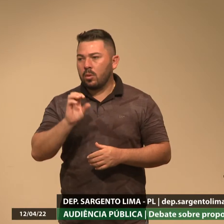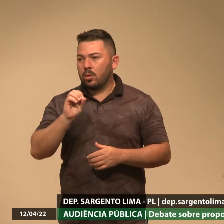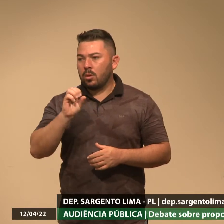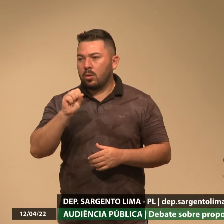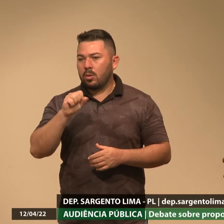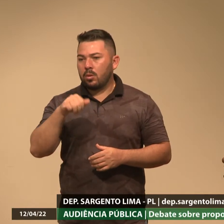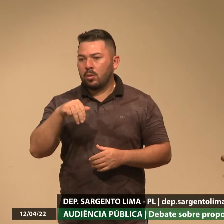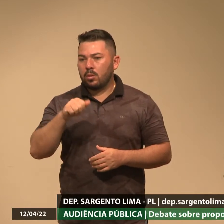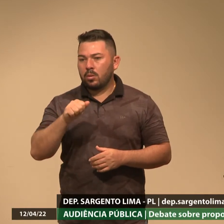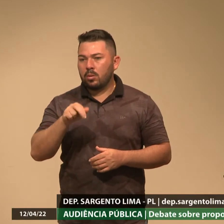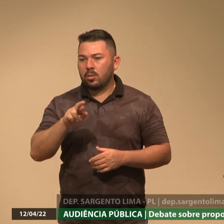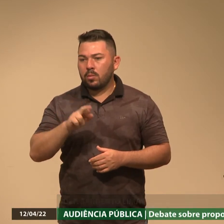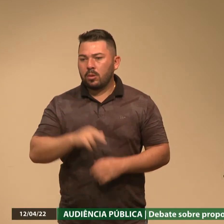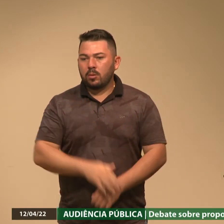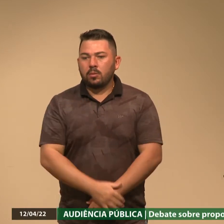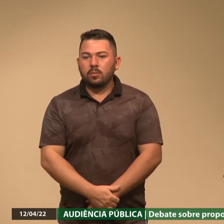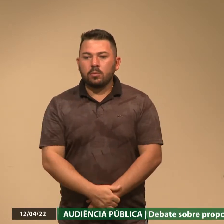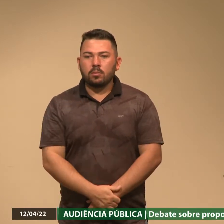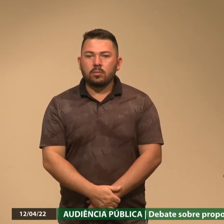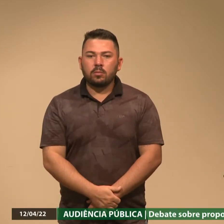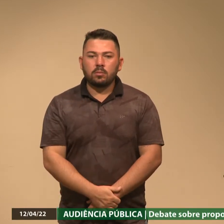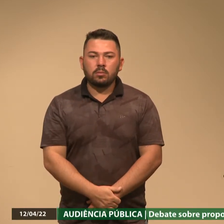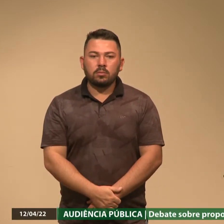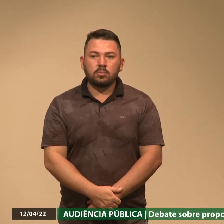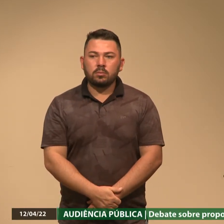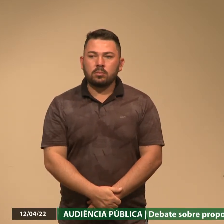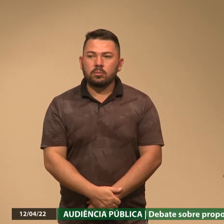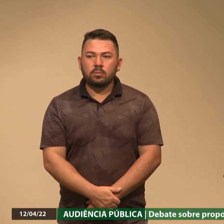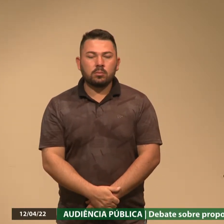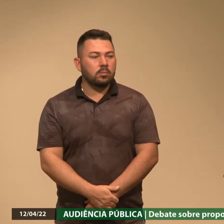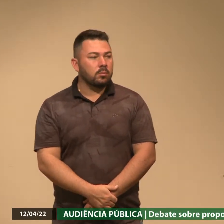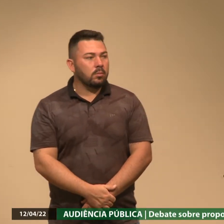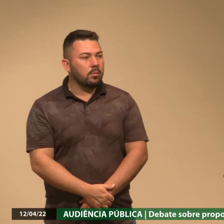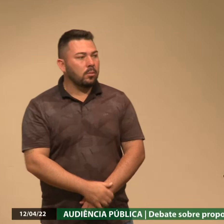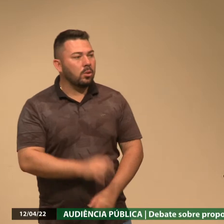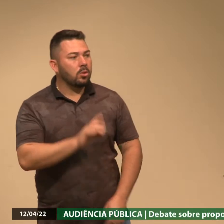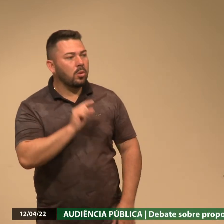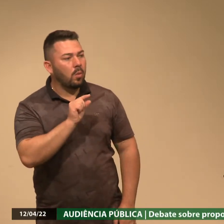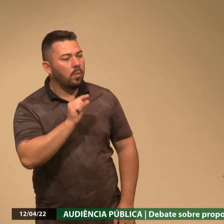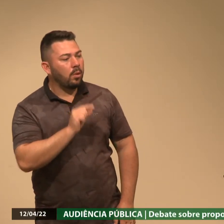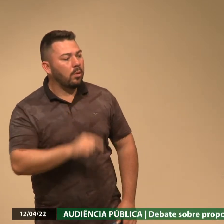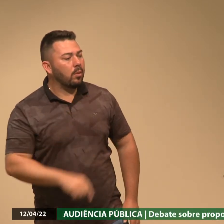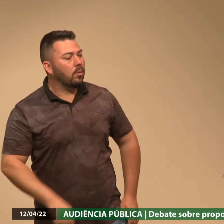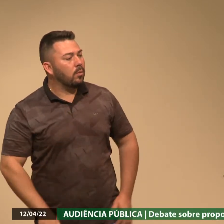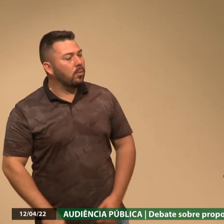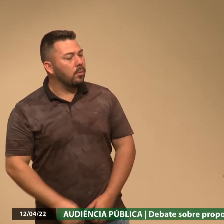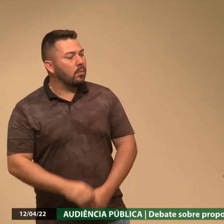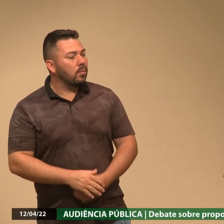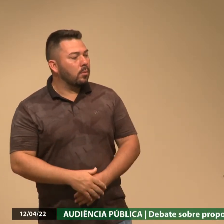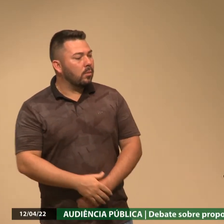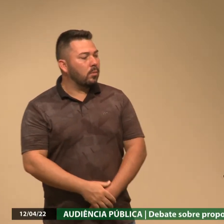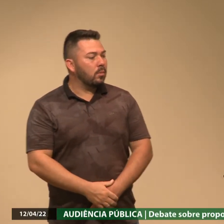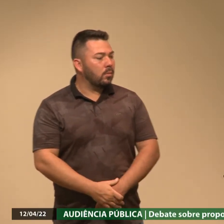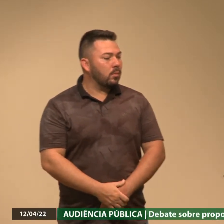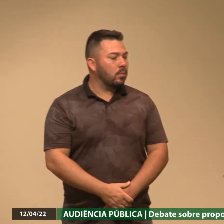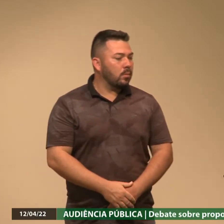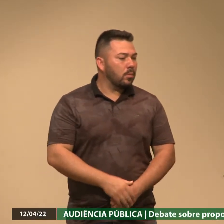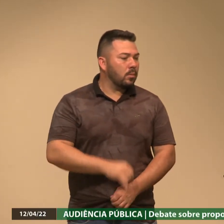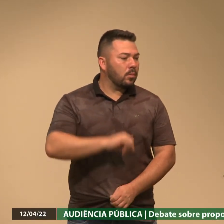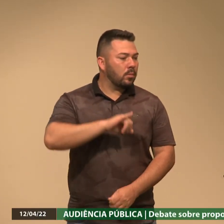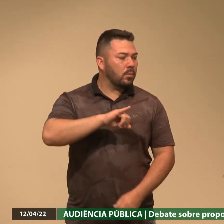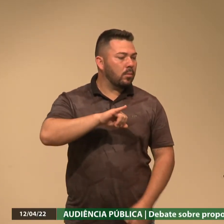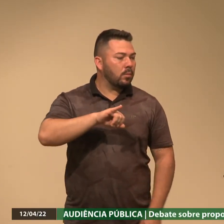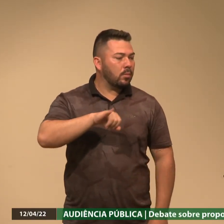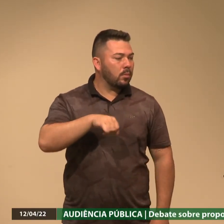Osmar Vicentini Não não são os mas só um pouquinho a Dona Juliana Lopes é terceiro